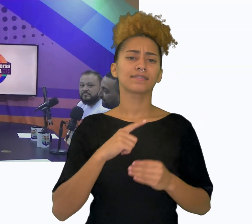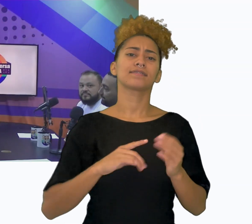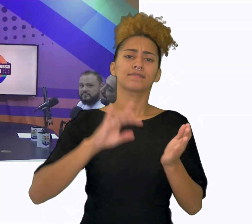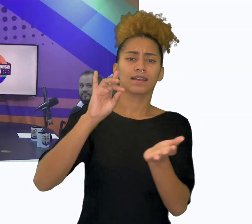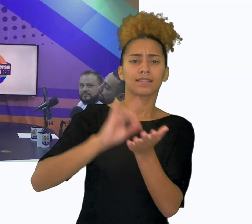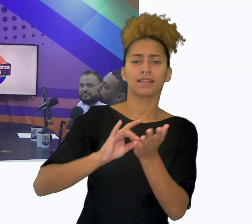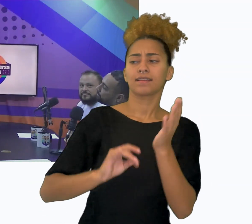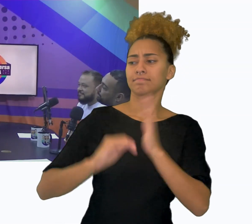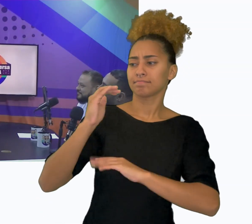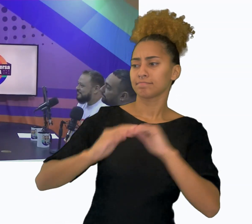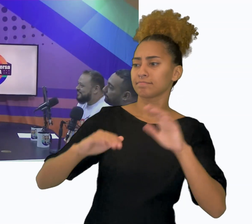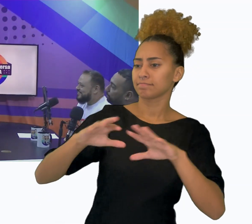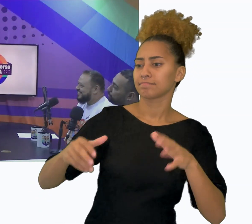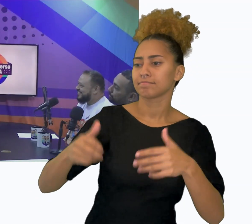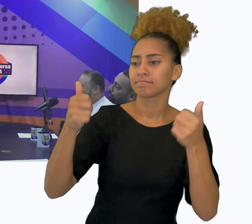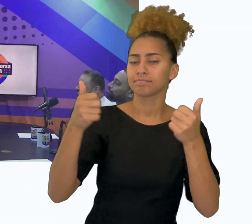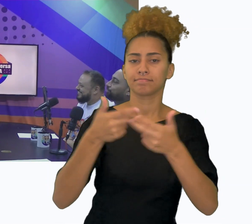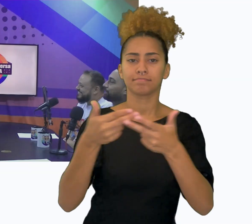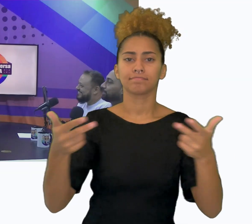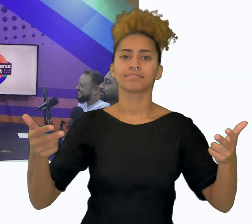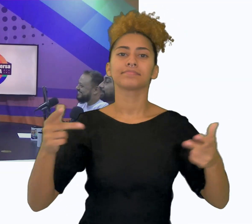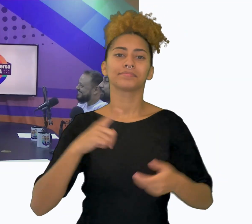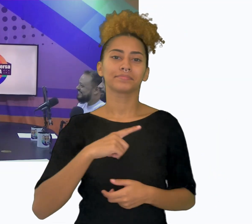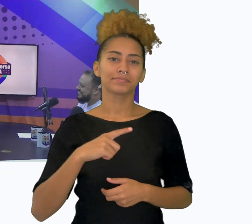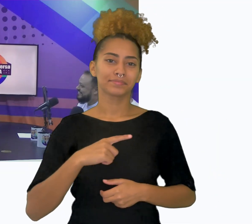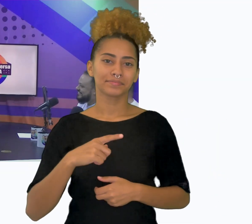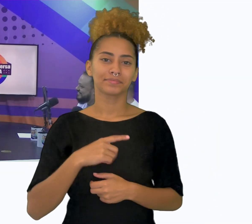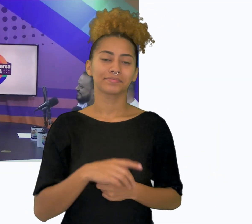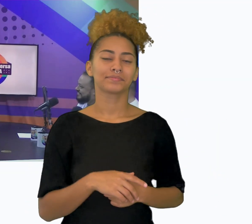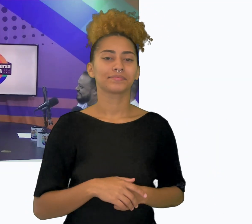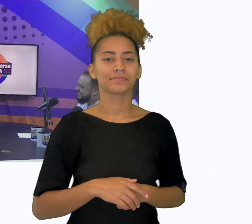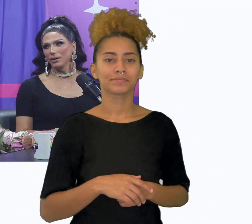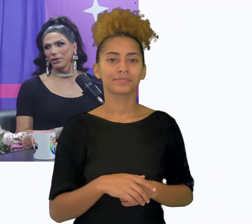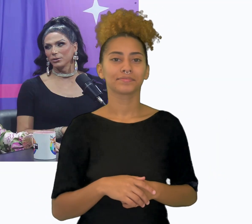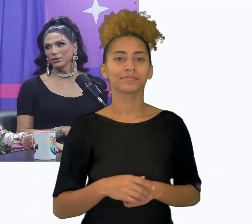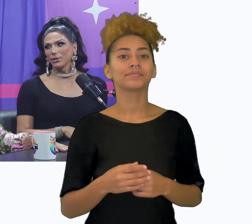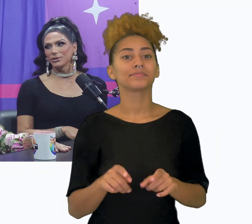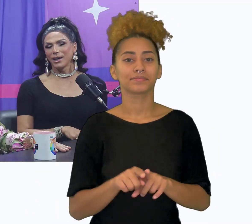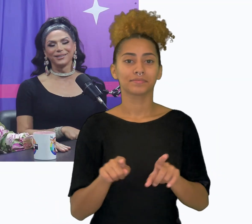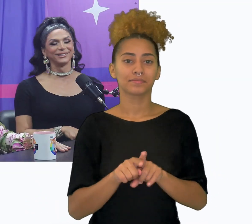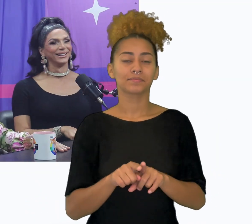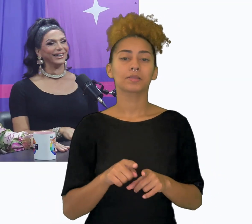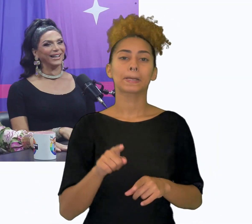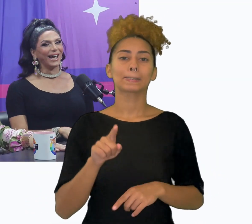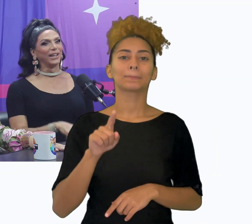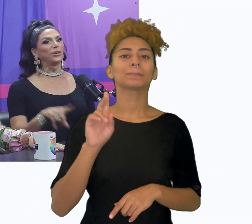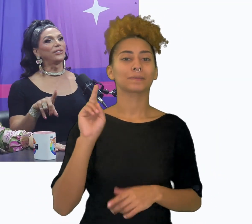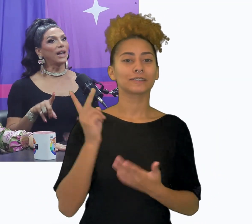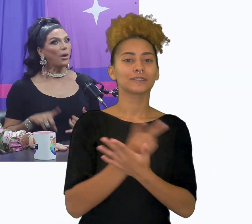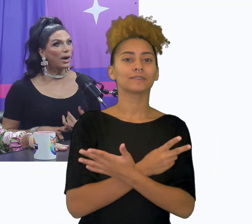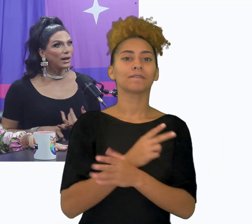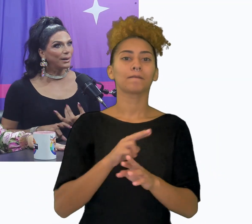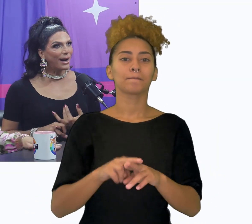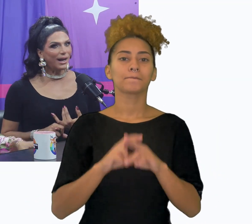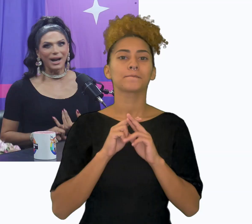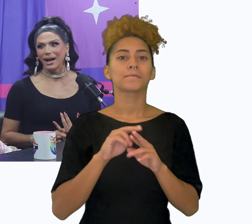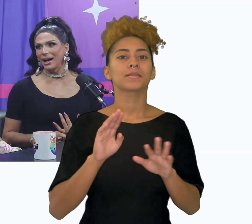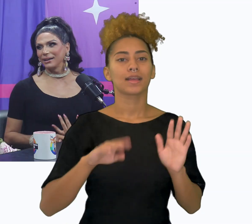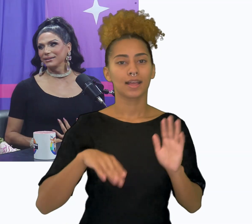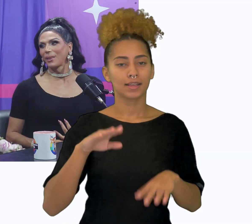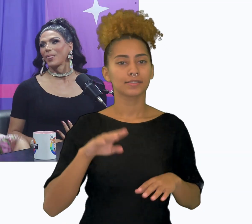de verdade. Exato. Erros que a gente não iria cometer, vendo os erros dela. A gente foi ver lá o